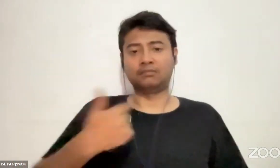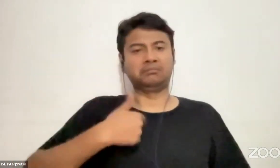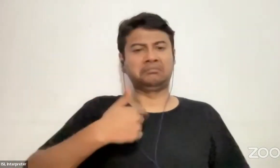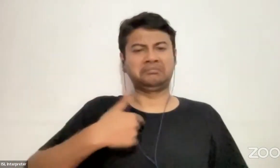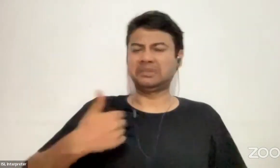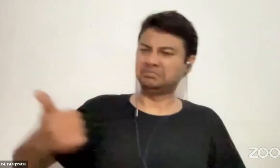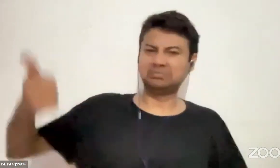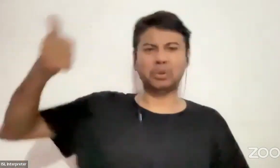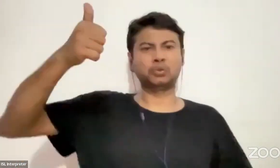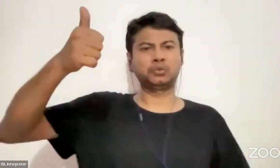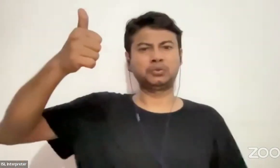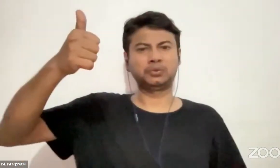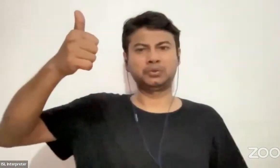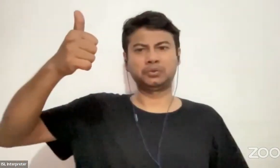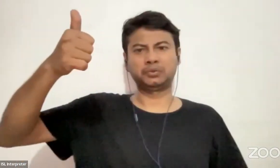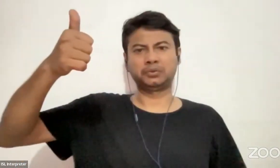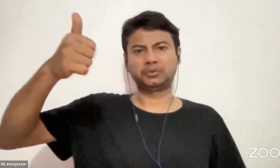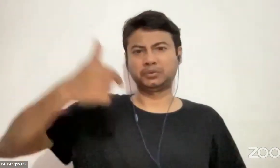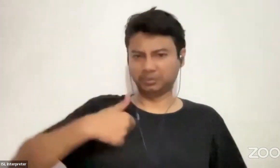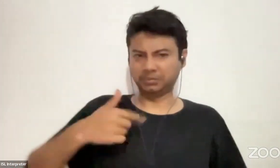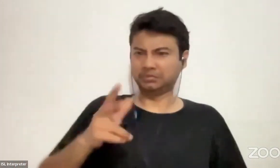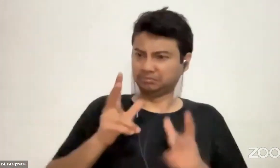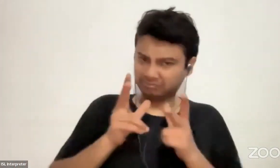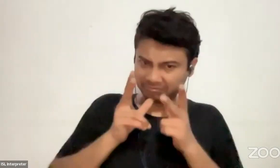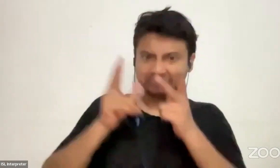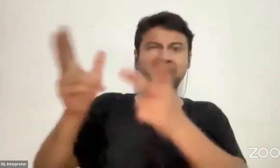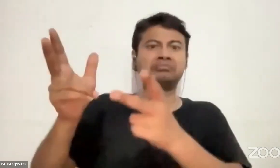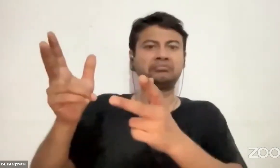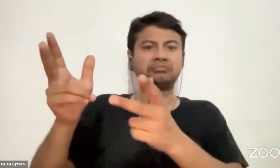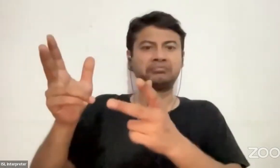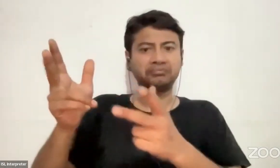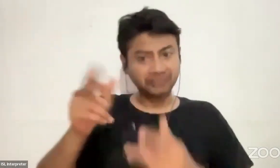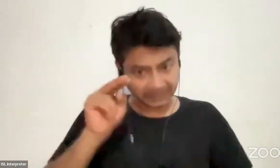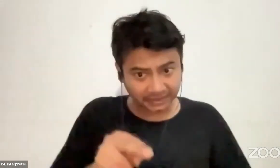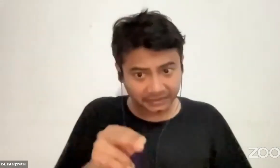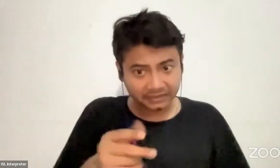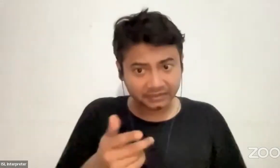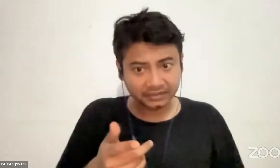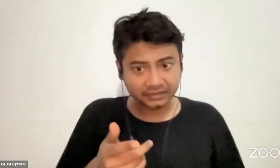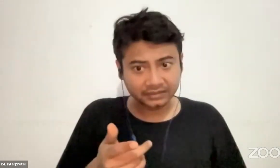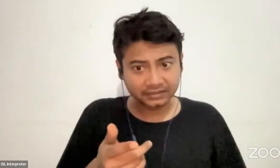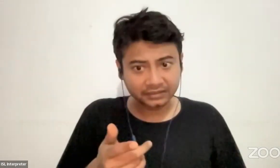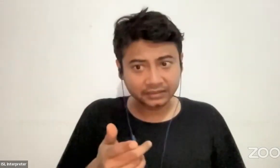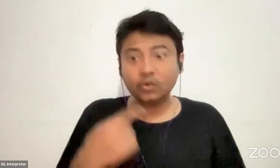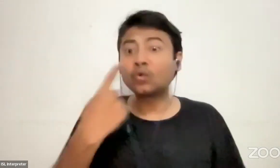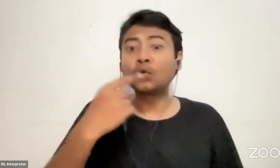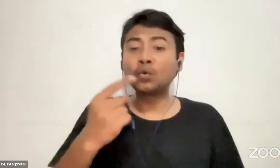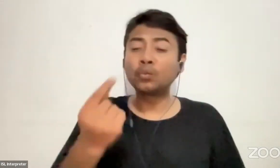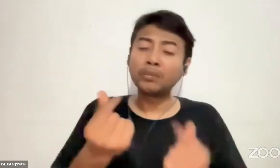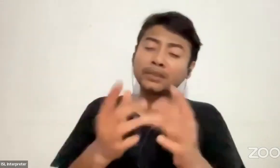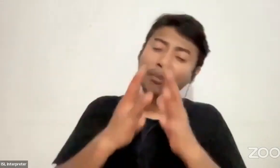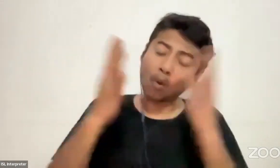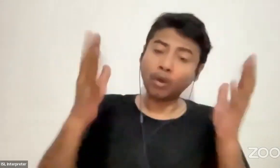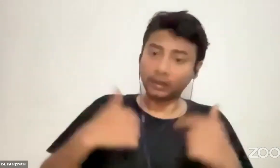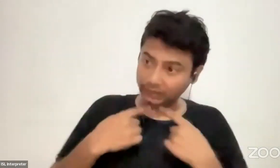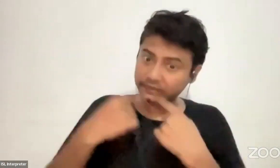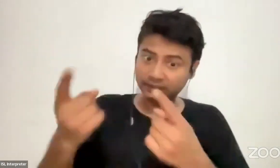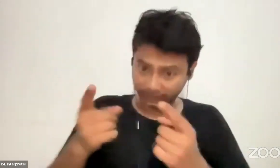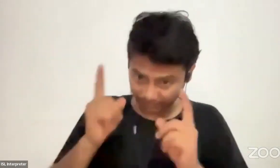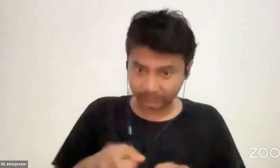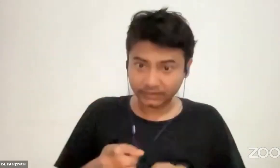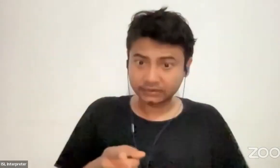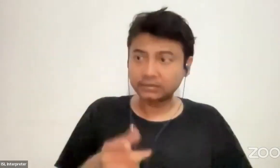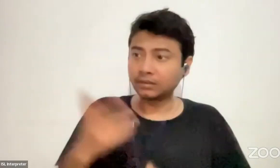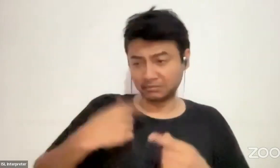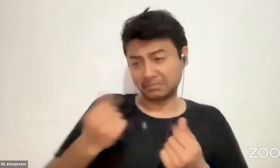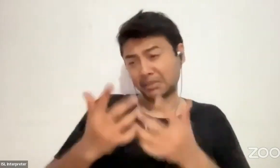से नीचे हैं, मेरी शरण, भगवान को कहना पड़ रहा है, क्योंकि उनको पता है नहीं कहूंगा तो ये मानने वाले नहीं है। और आप